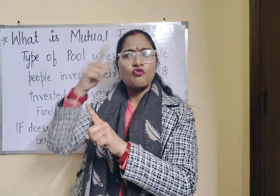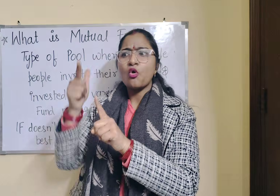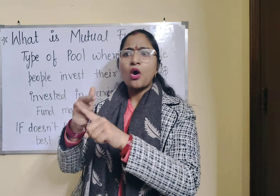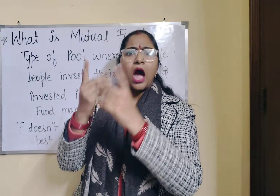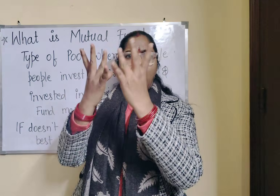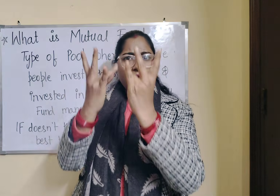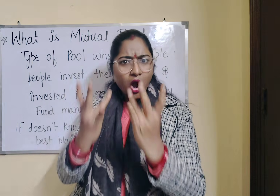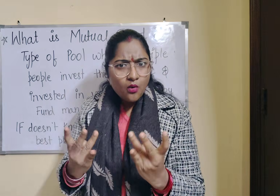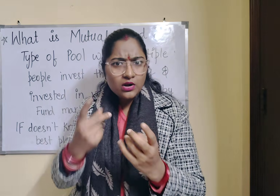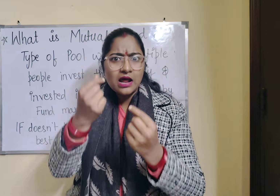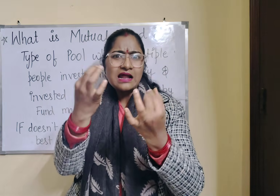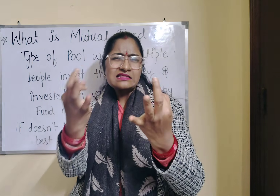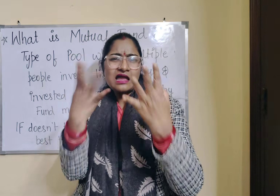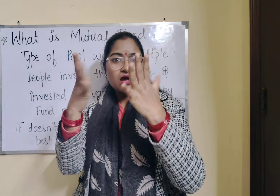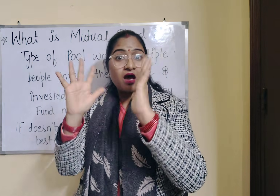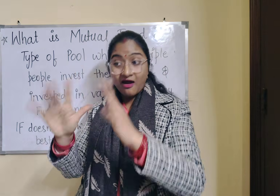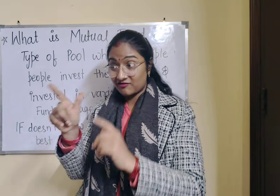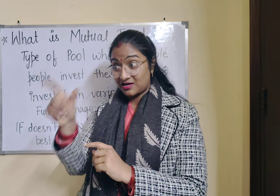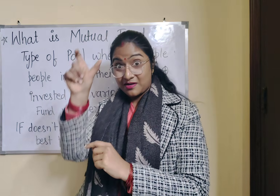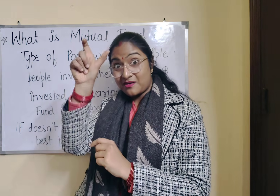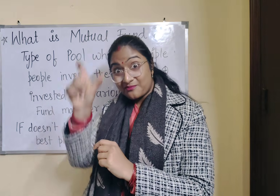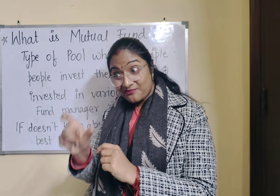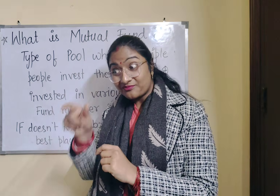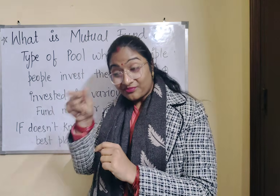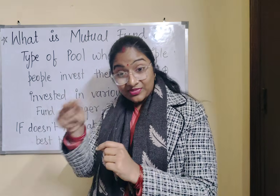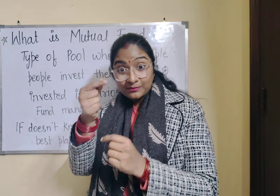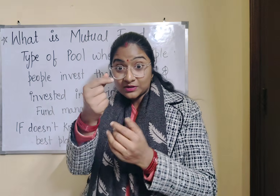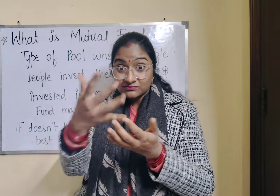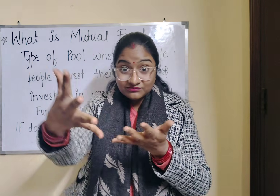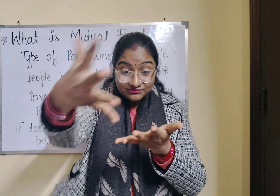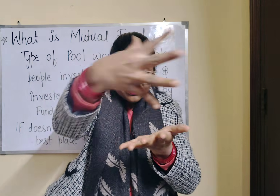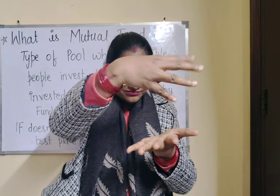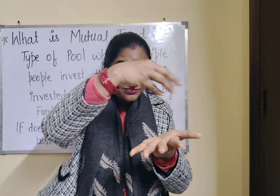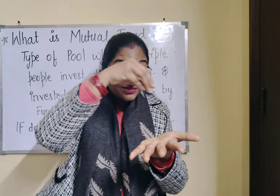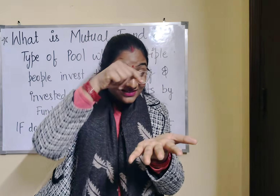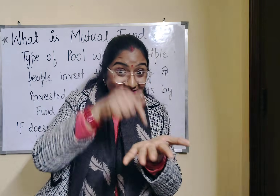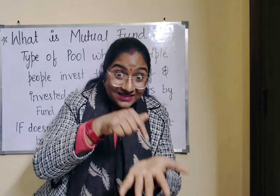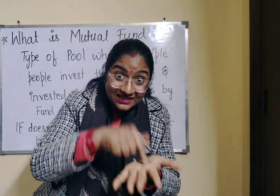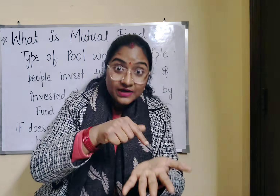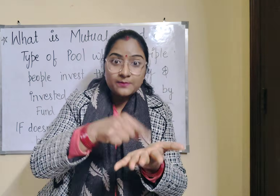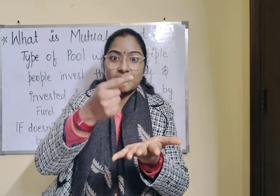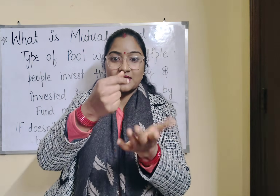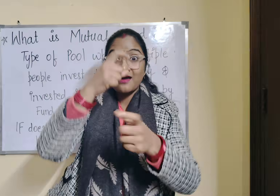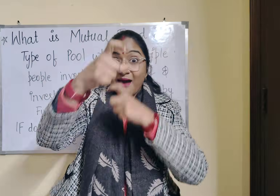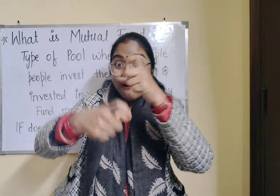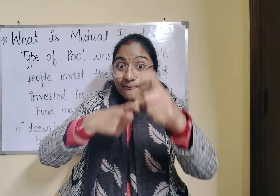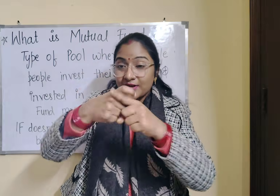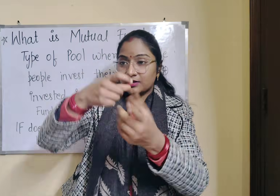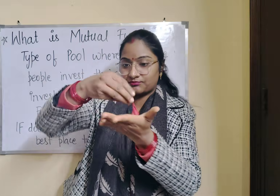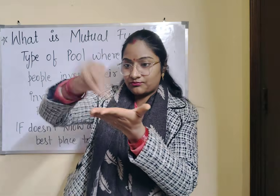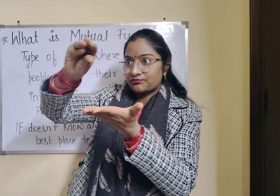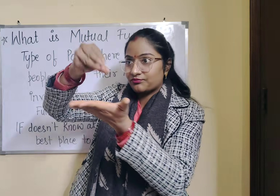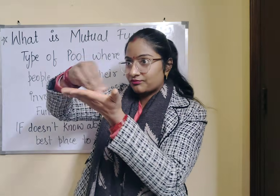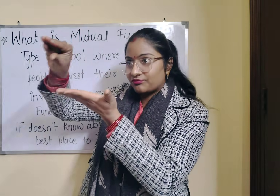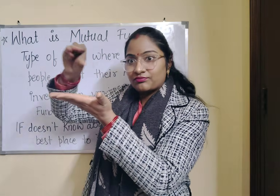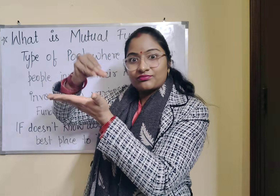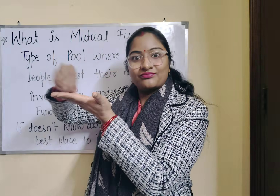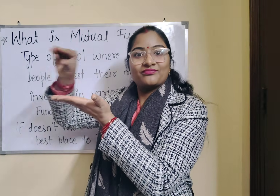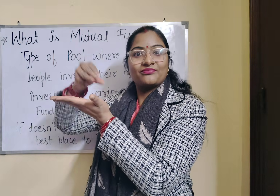एक फंड मैनेजर है, ठीक है। वो एक्सपर्ट है, मतलब पैसे जहाँ पे इन्वेस्ट करने हैं उसके लिए वो एक्सपर्ट है या उसके लिए वो अपॉइंट है,